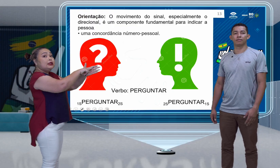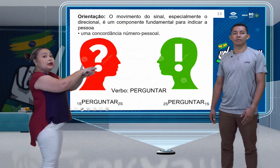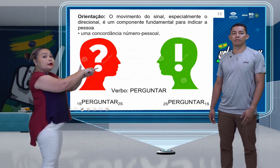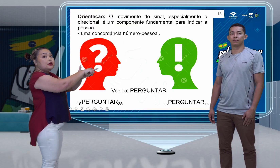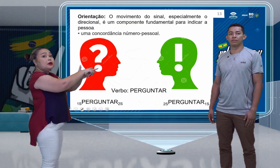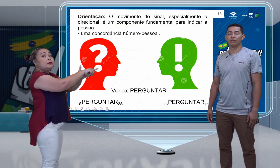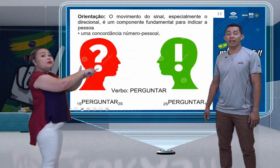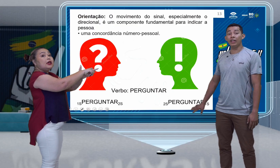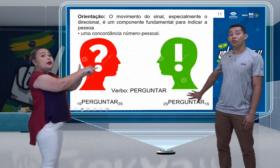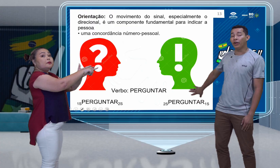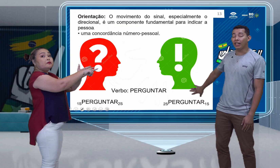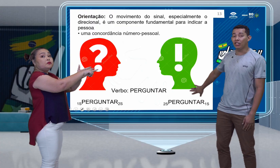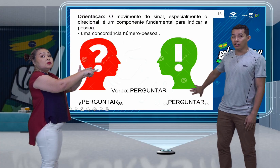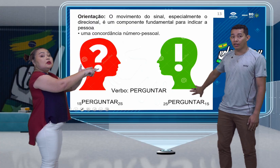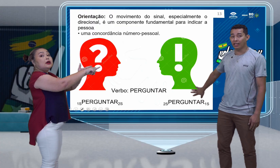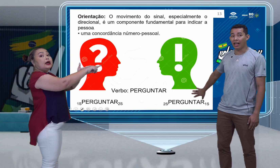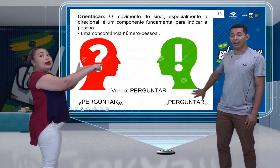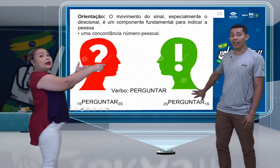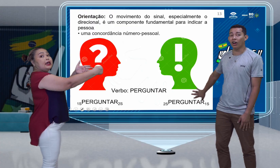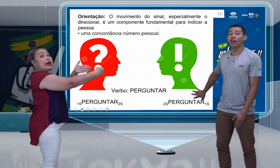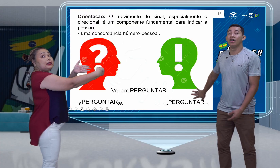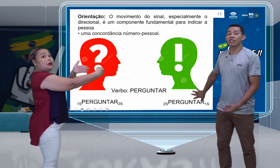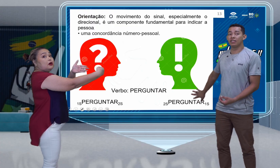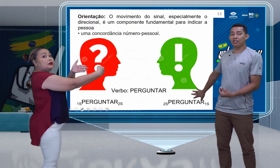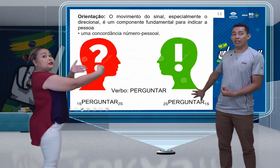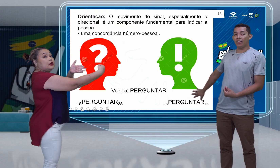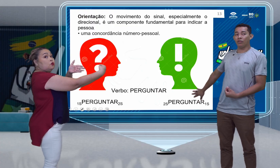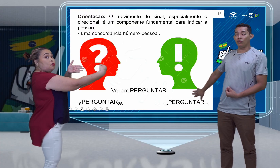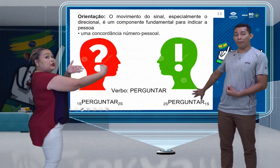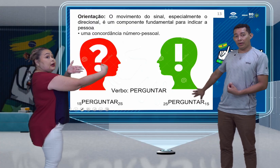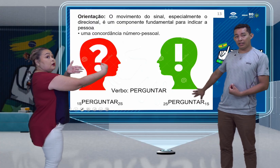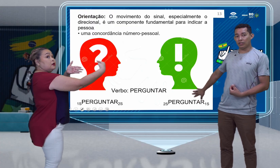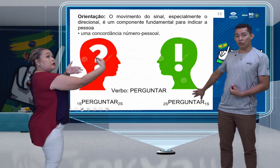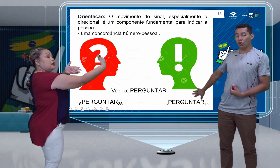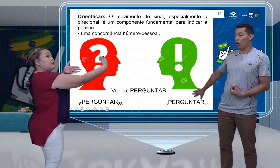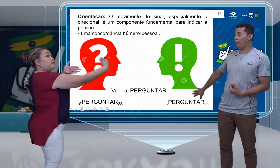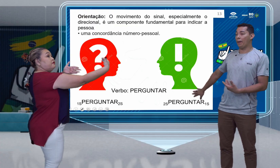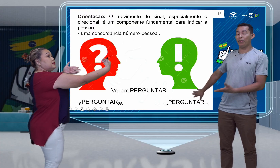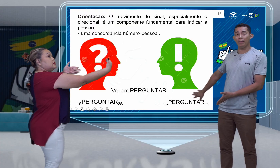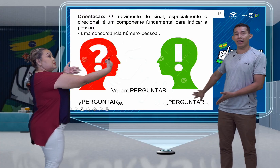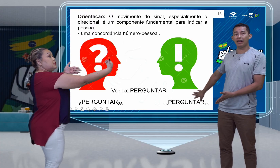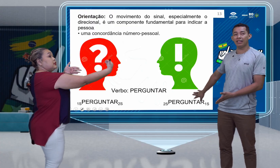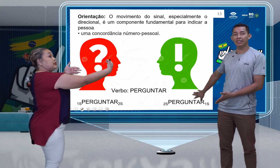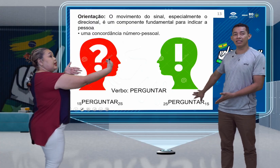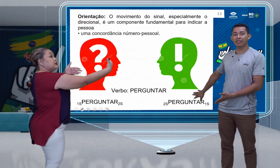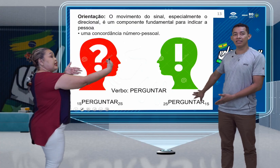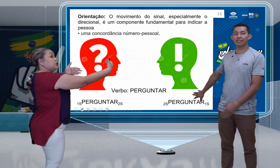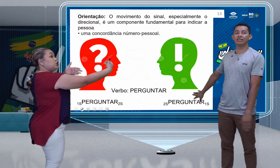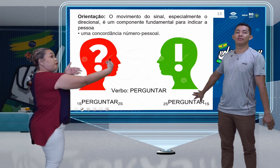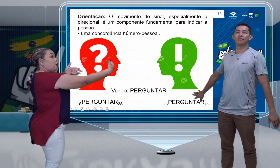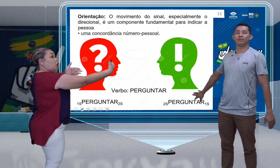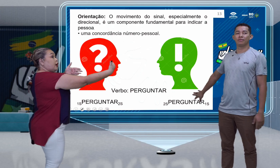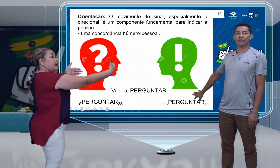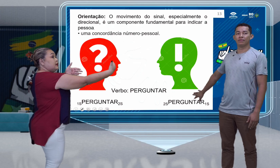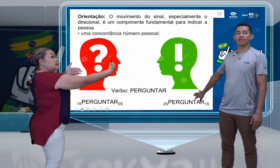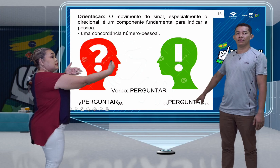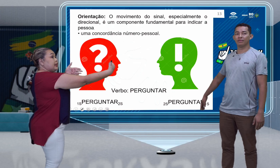Joalã. E no verdinho que tá aqui, ó, aqui, ó, segunda pessoa para primeira. Eu saio de fora,